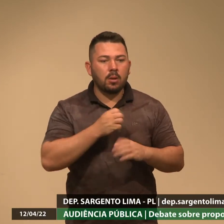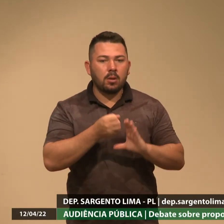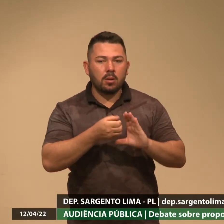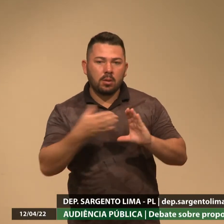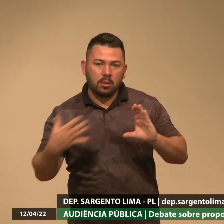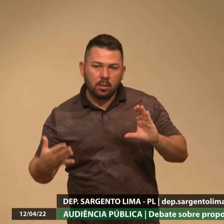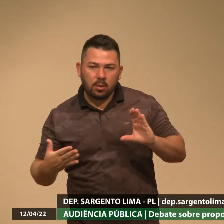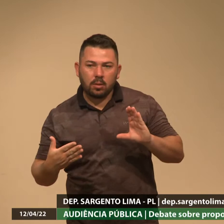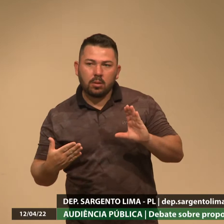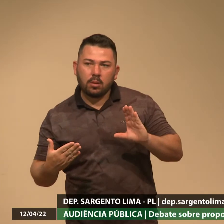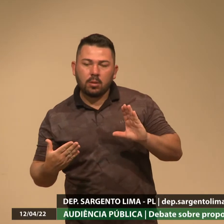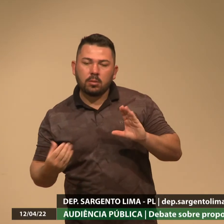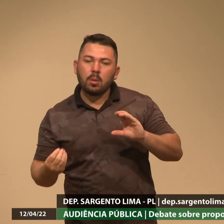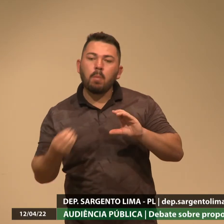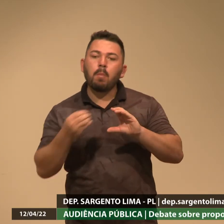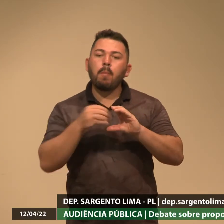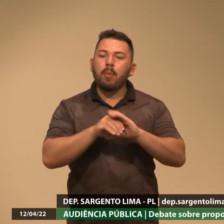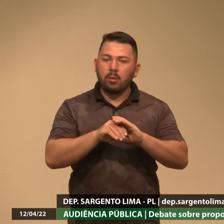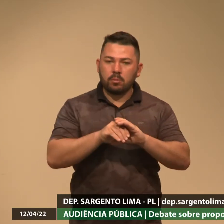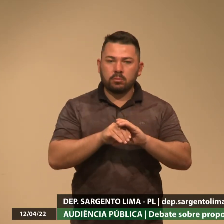de inserção